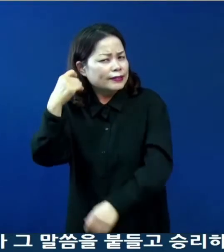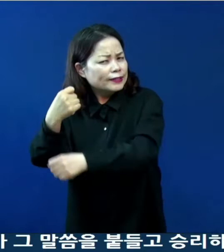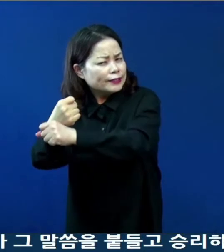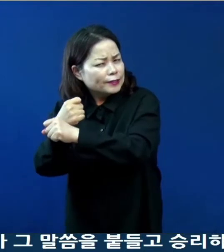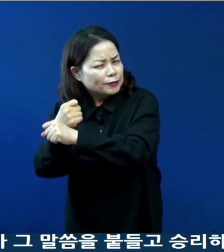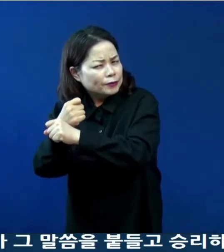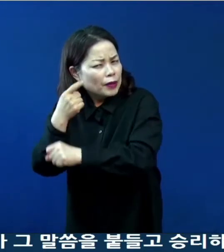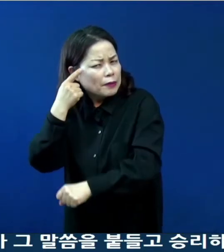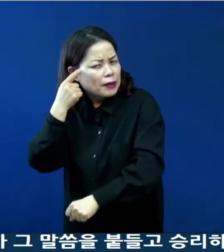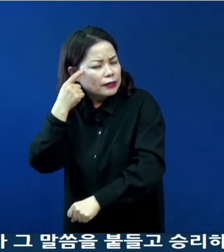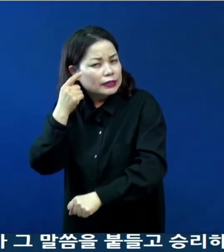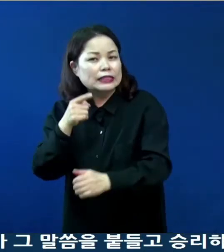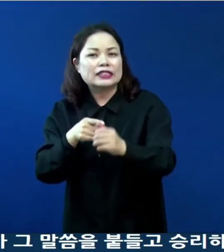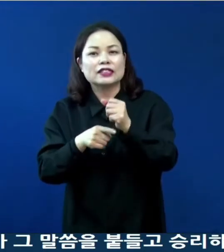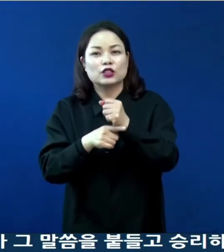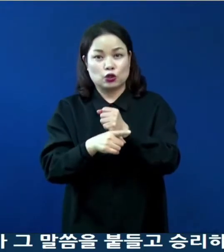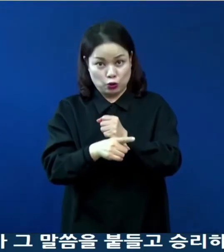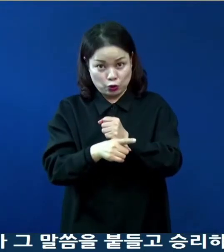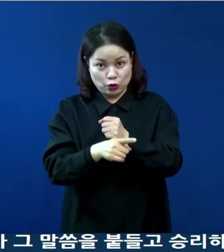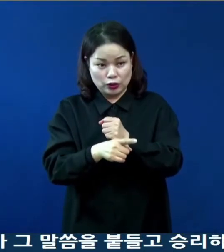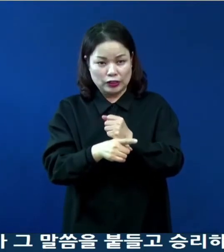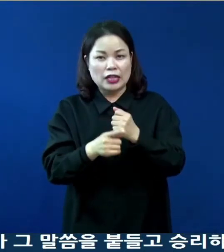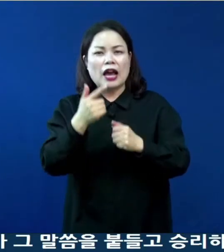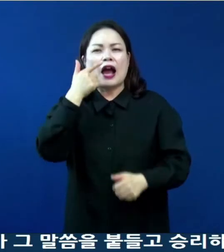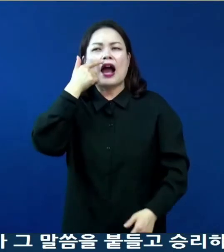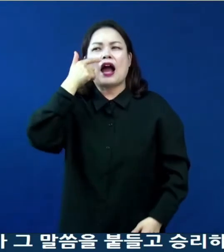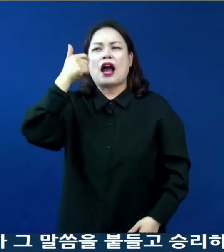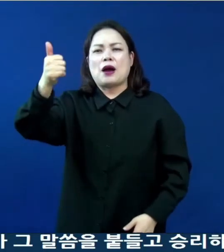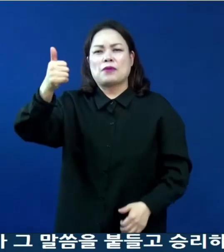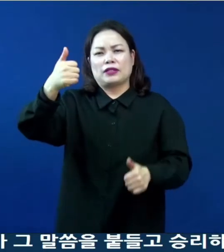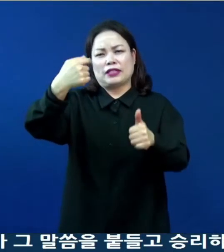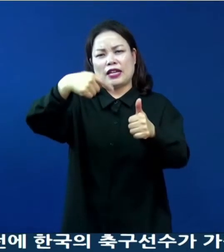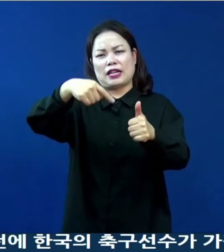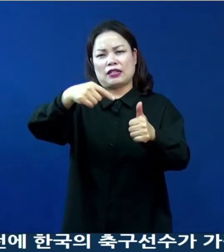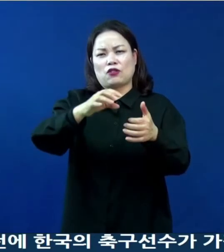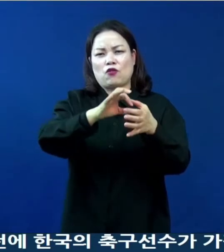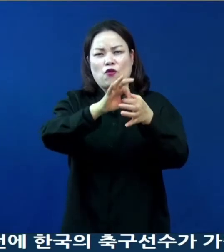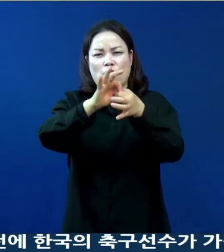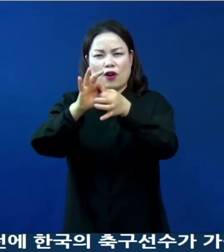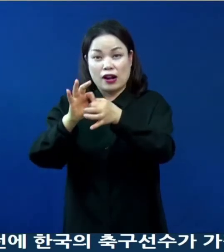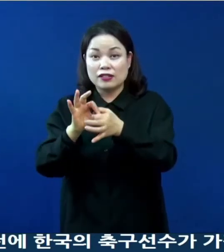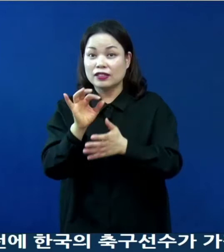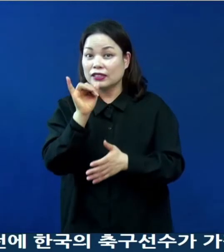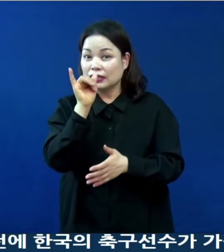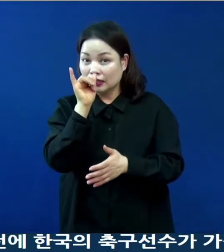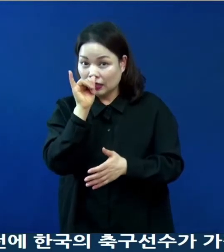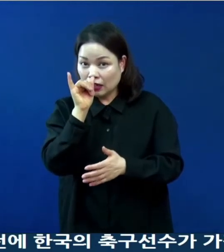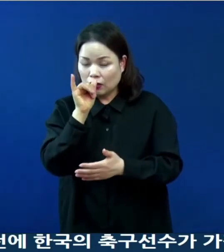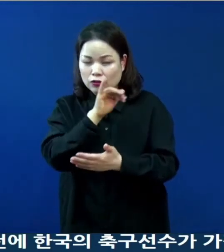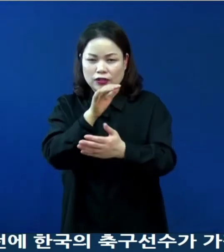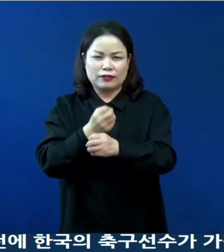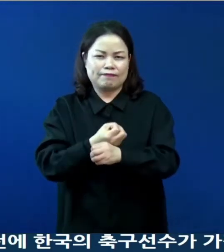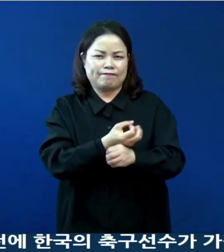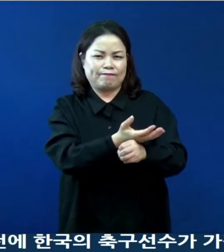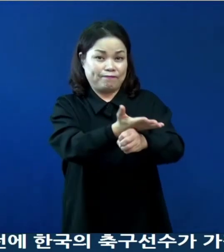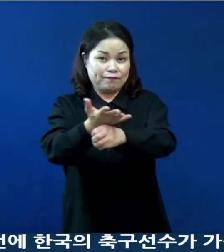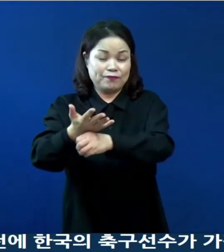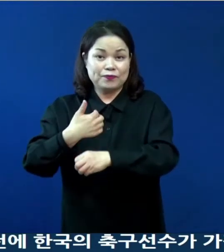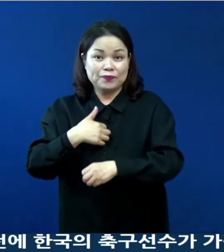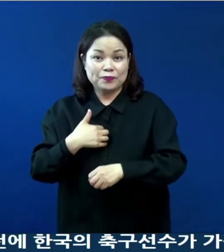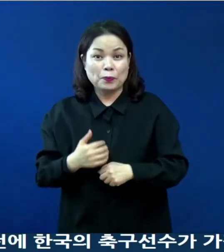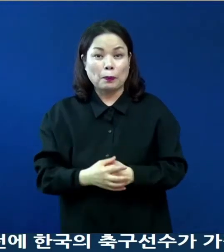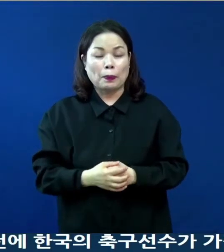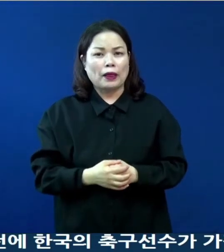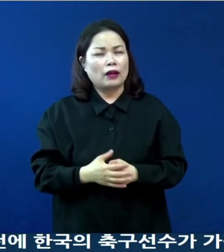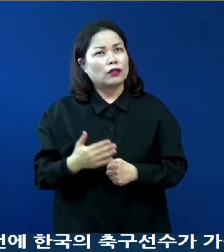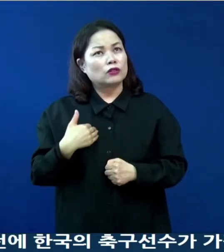많이 했는데, 그 이유는 그의 아버지의 가르침과 많은 관련이 있다라는 사실이 우리에게 널리 알려져 있습니다.